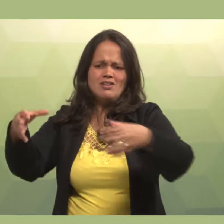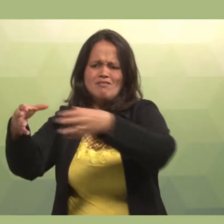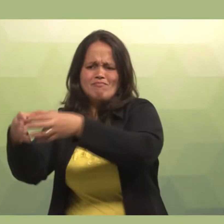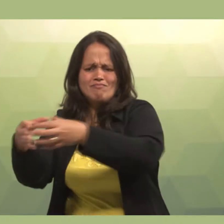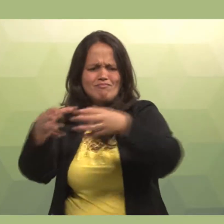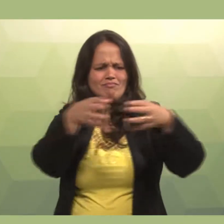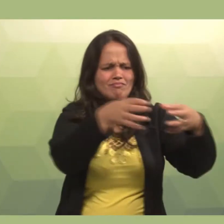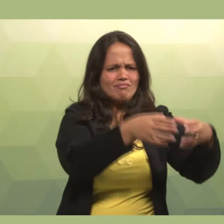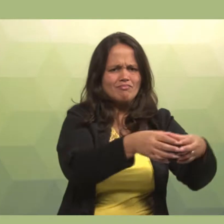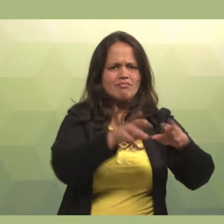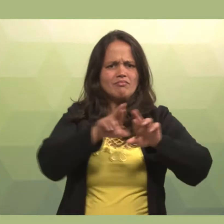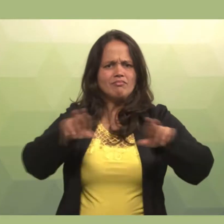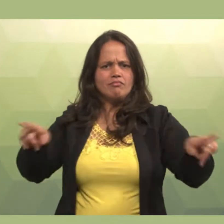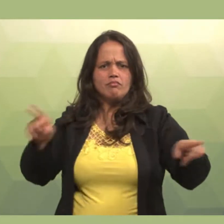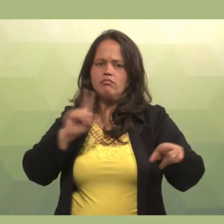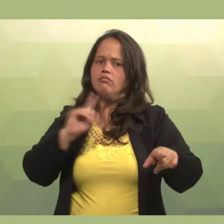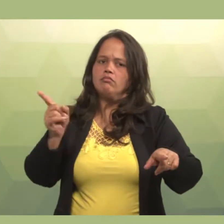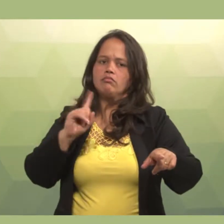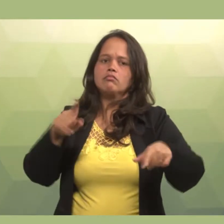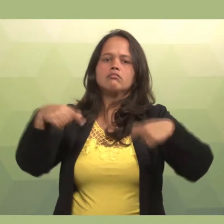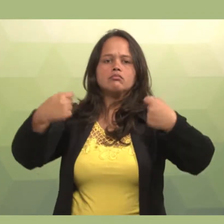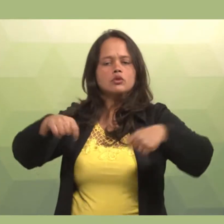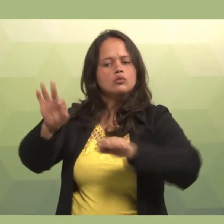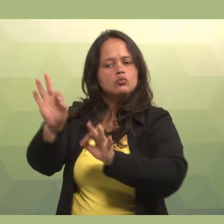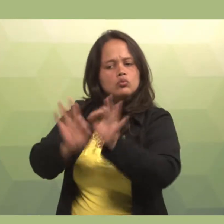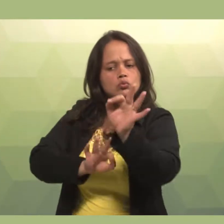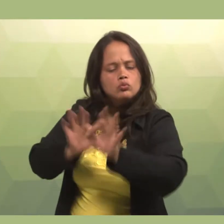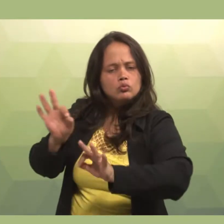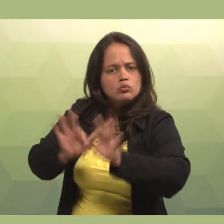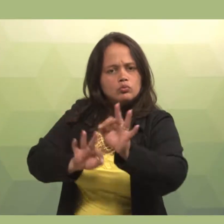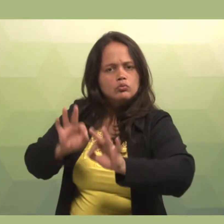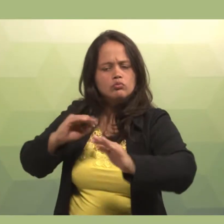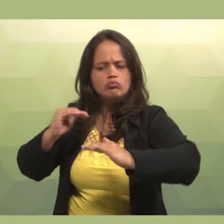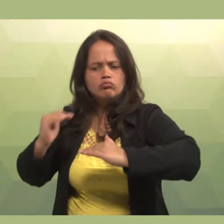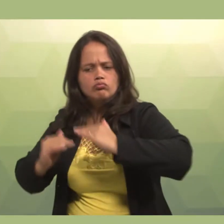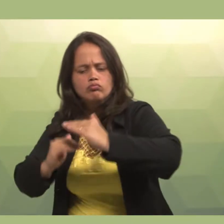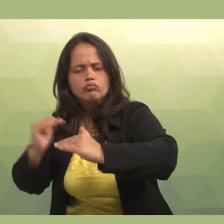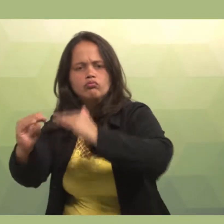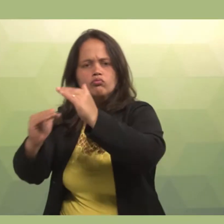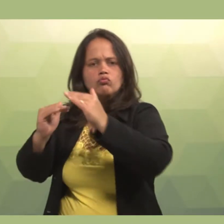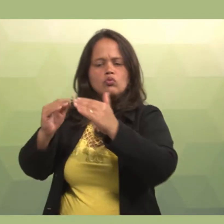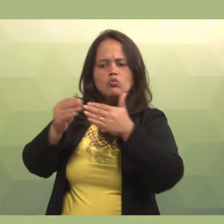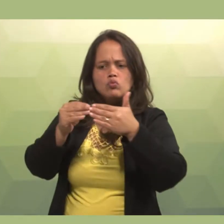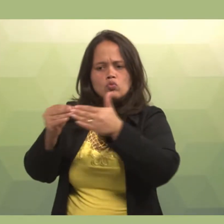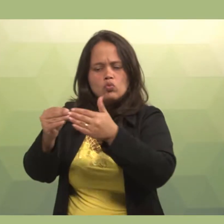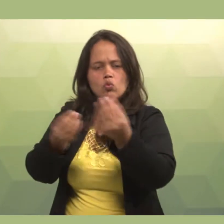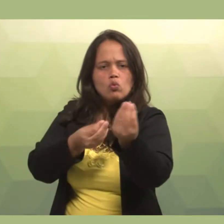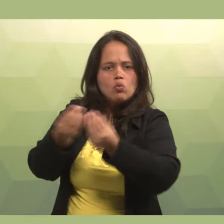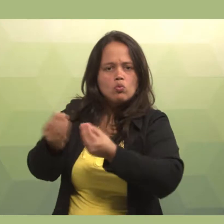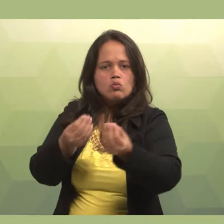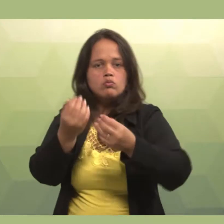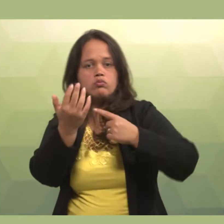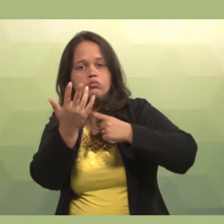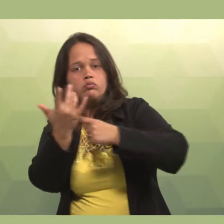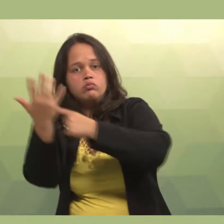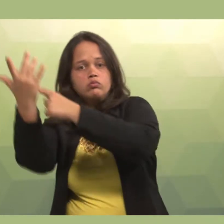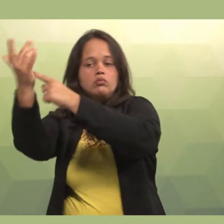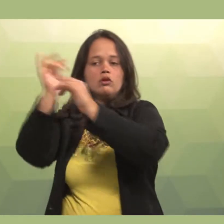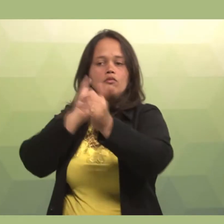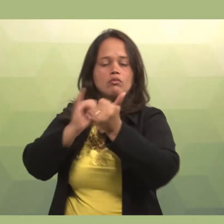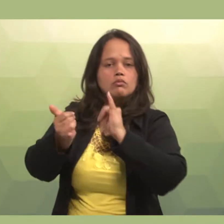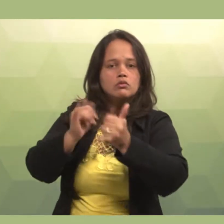Devem ser organicamente planejadas e geridas de tal modo que as tecnologias de informação e